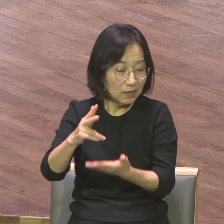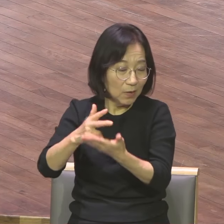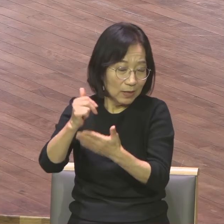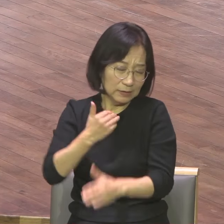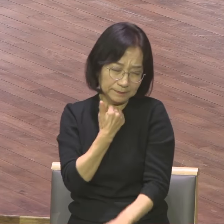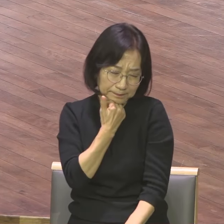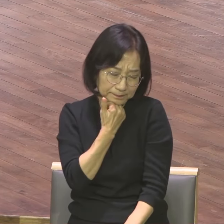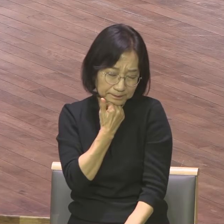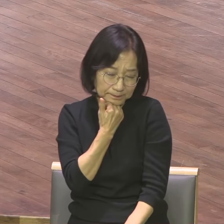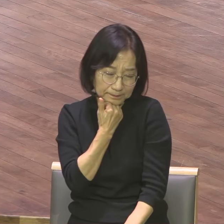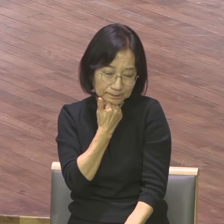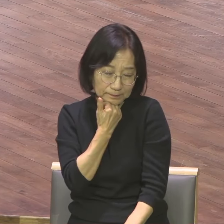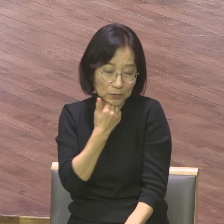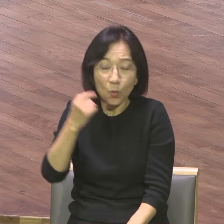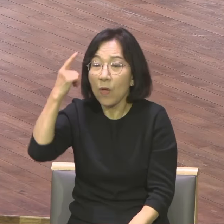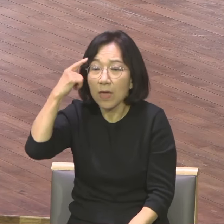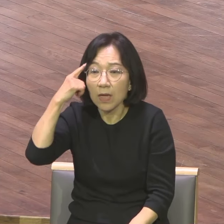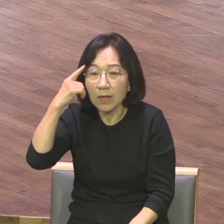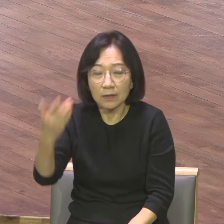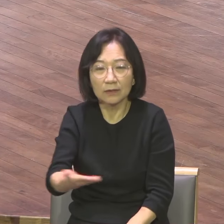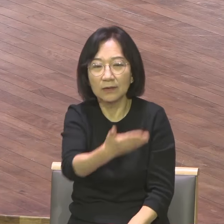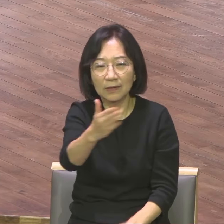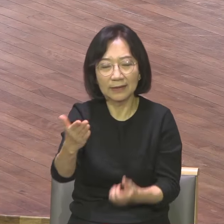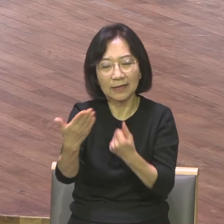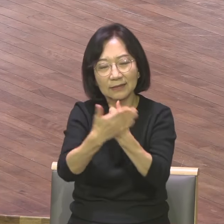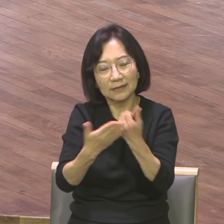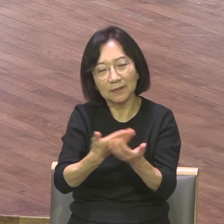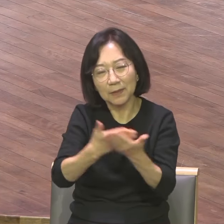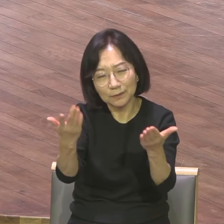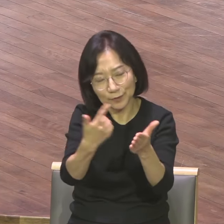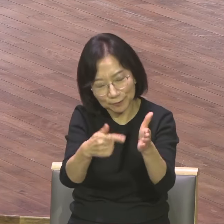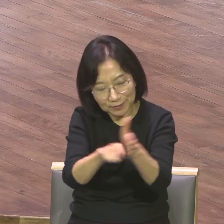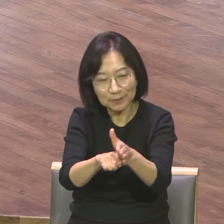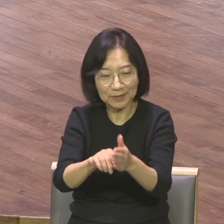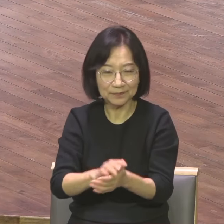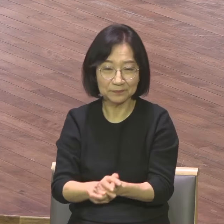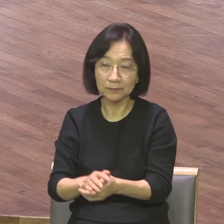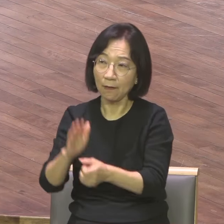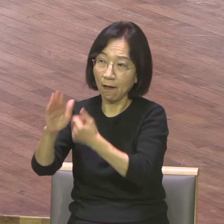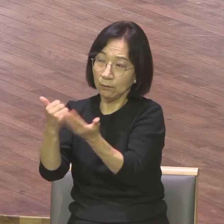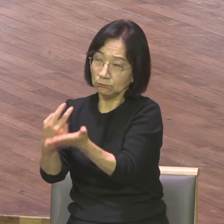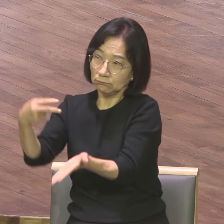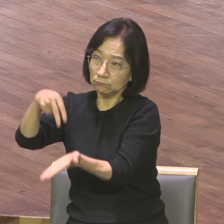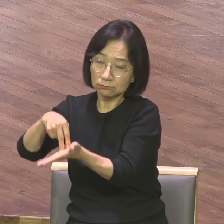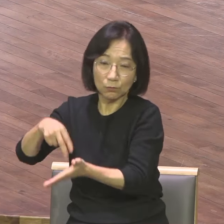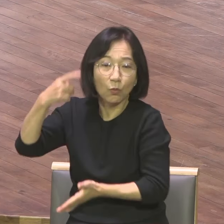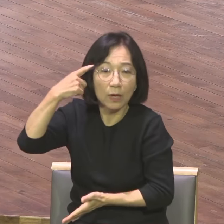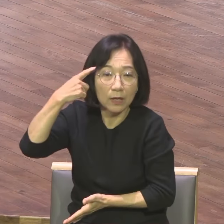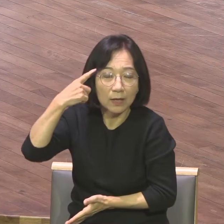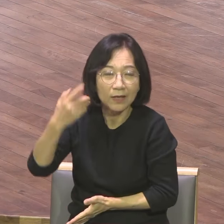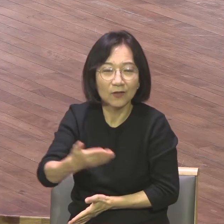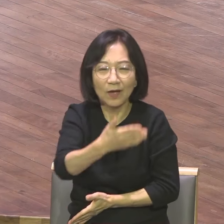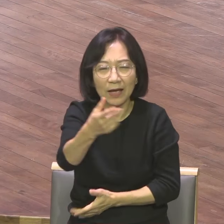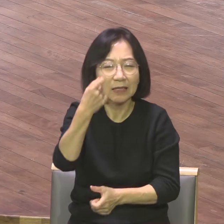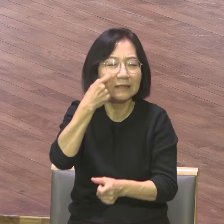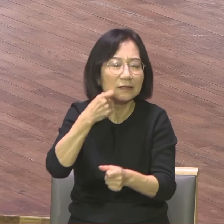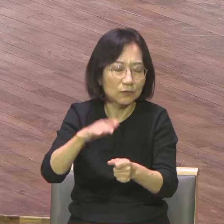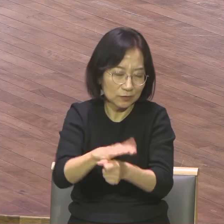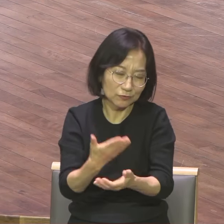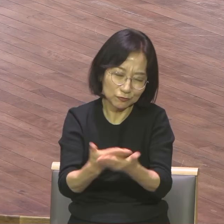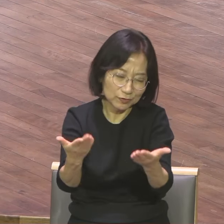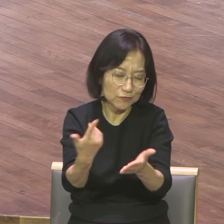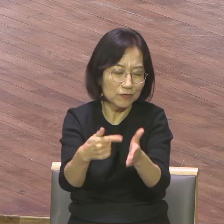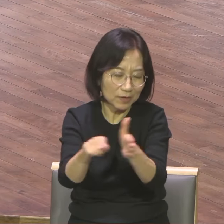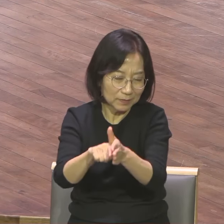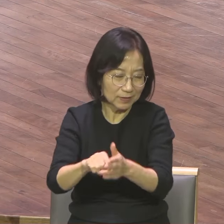여호와께서 기다리시나니 이는 너희에게 은혜를 베풀려 하심이요 일어나시리니 이는 너희를 긍휼하기를 하심이라.